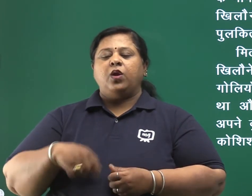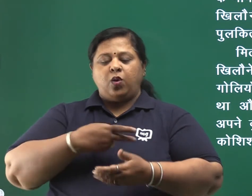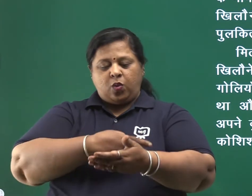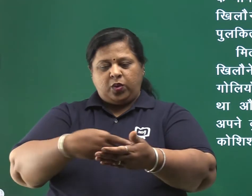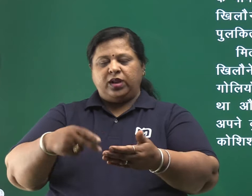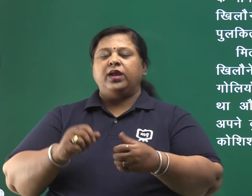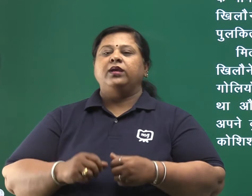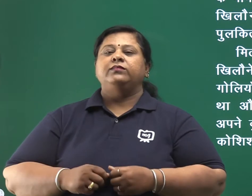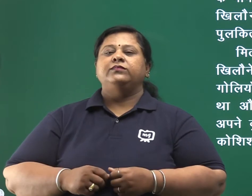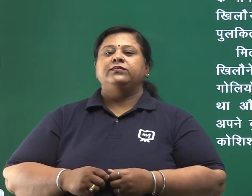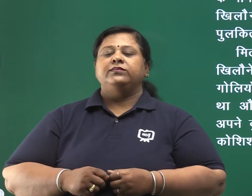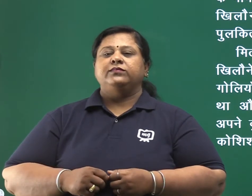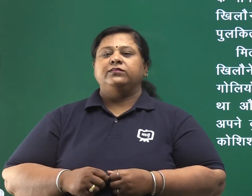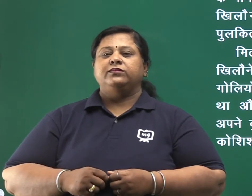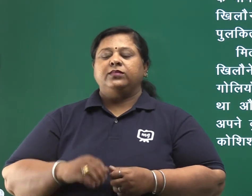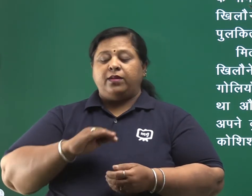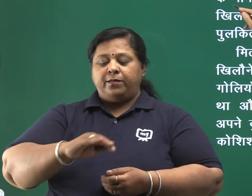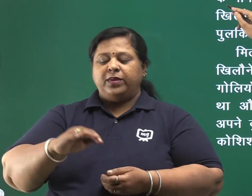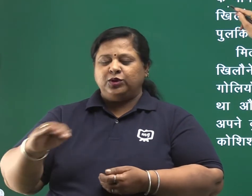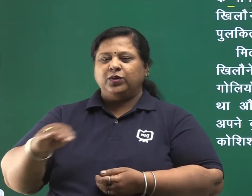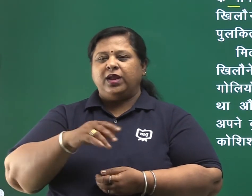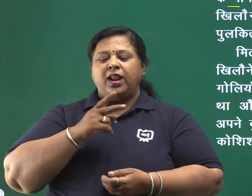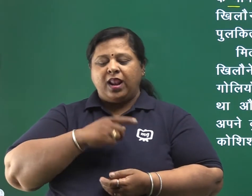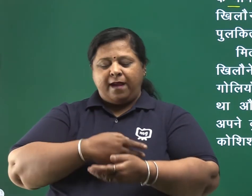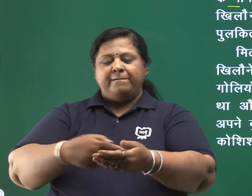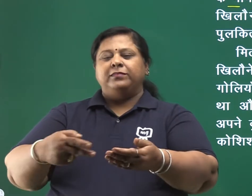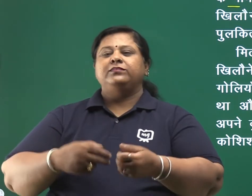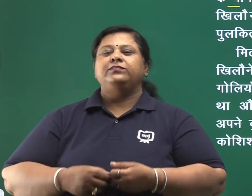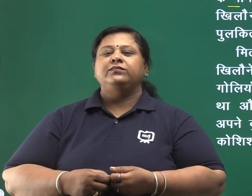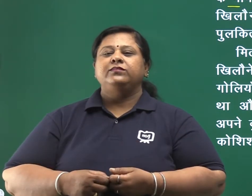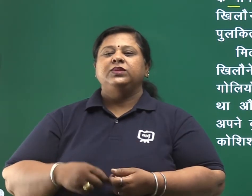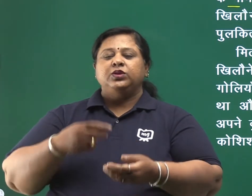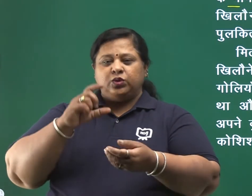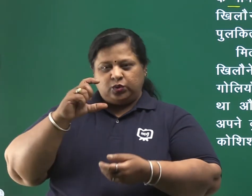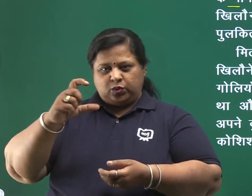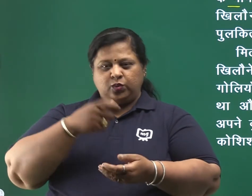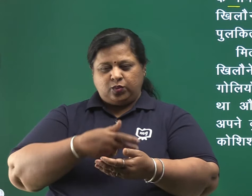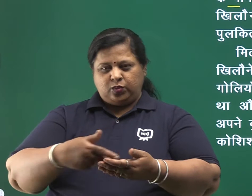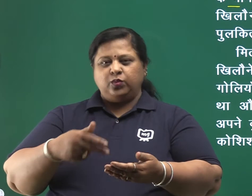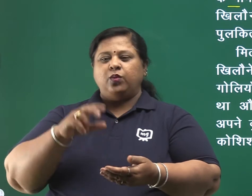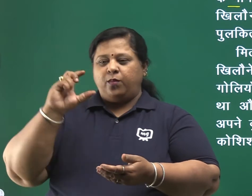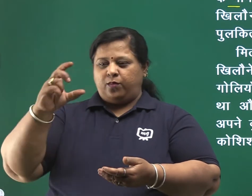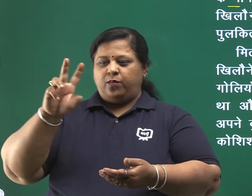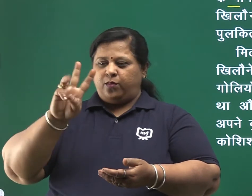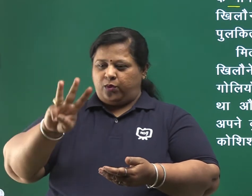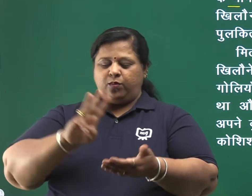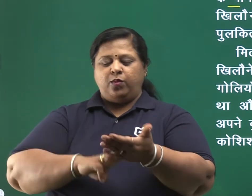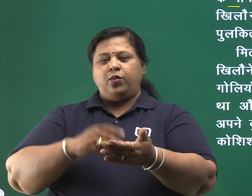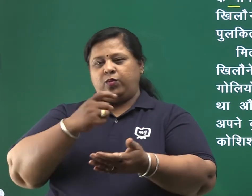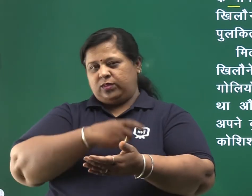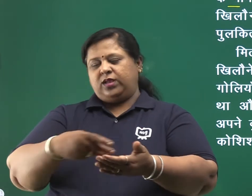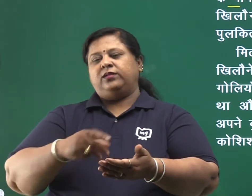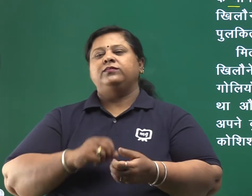रोहिणी के बच्चों के नाम चुन्नू और मुन्नू थे।